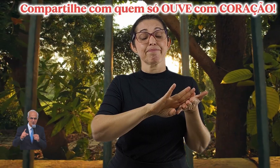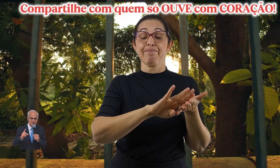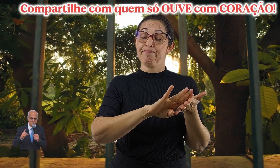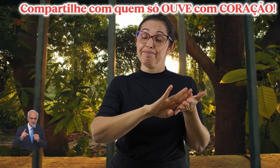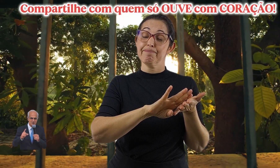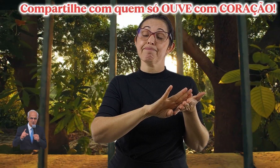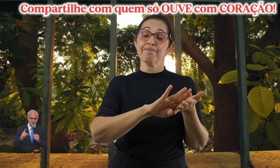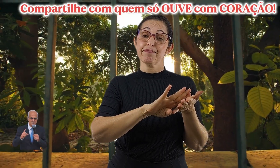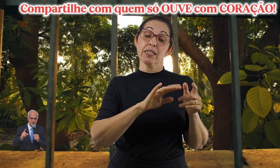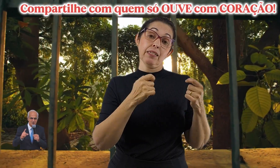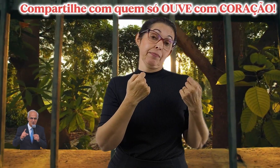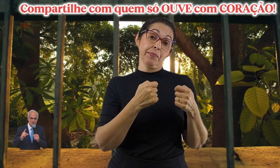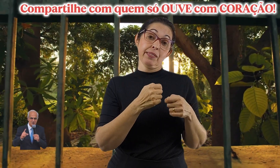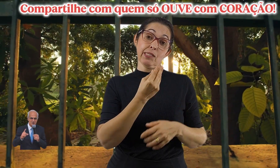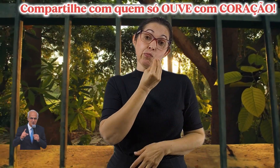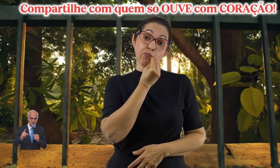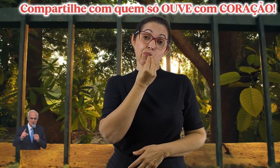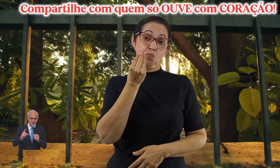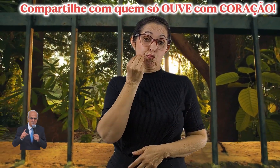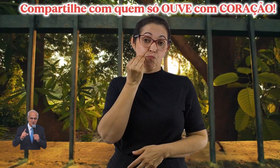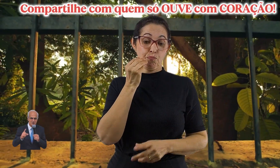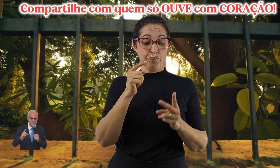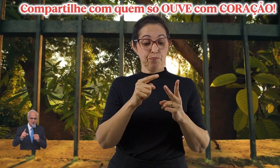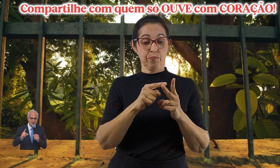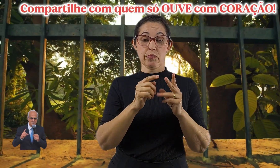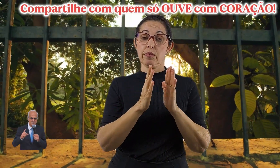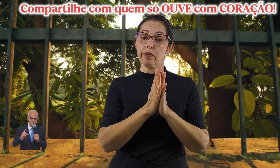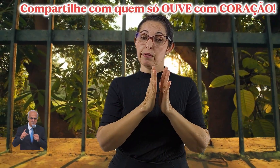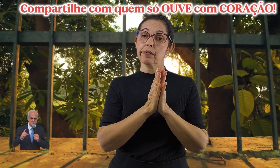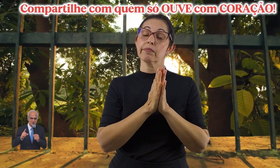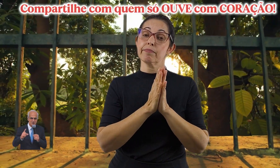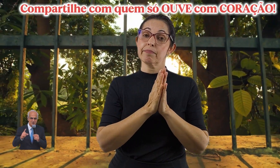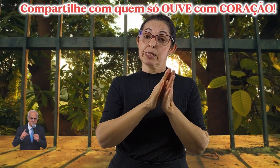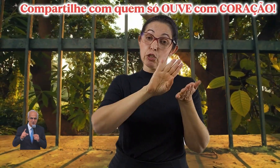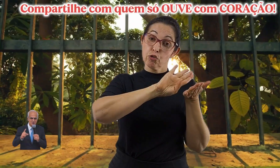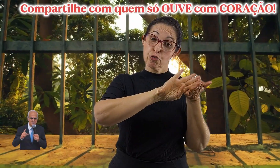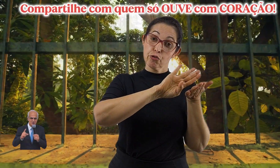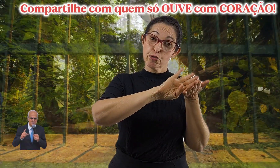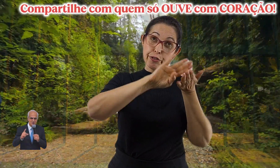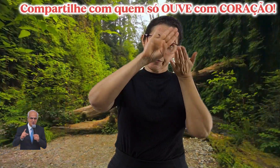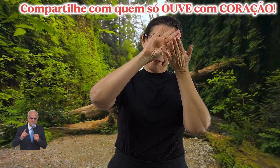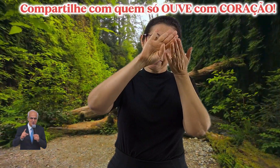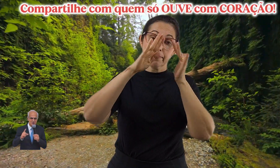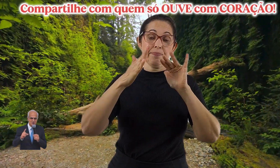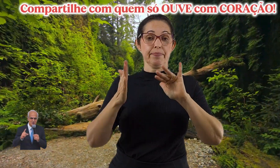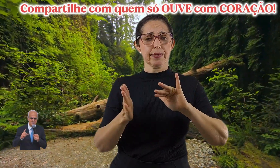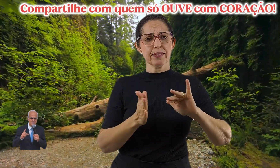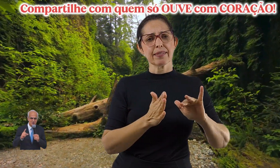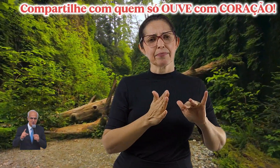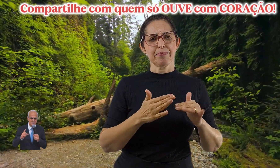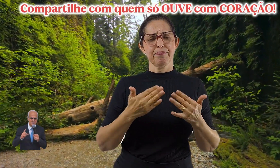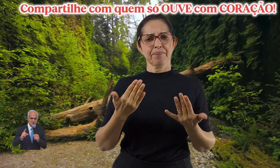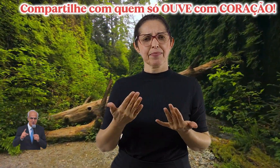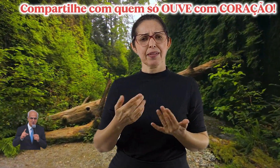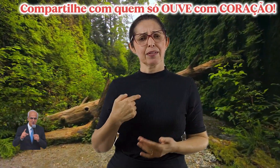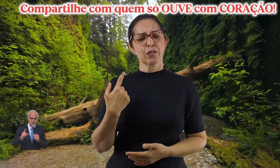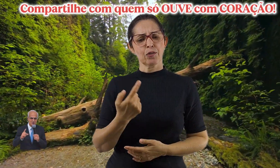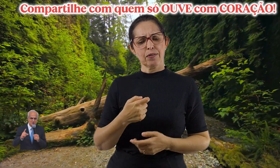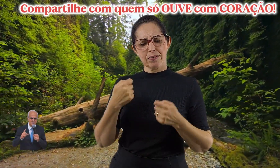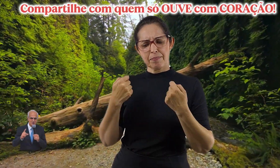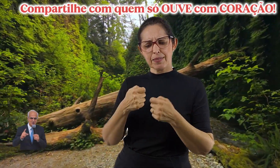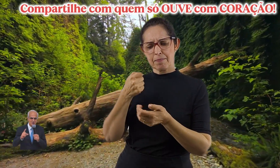mente. Às vezes só com jejum e oração. Então a luta é para conservar uma